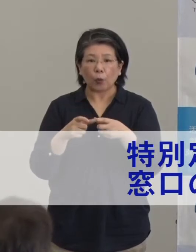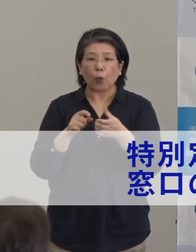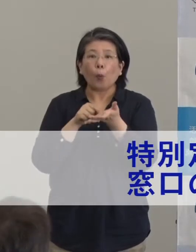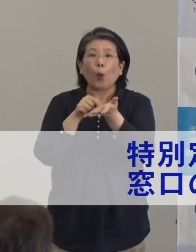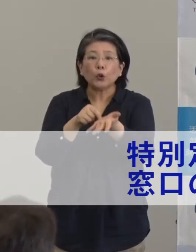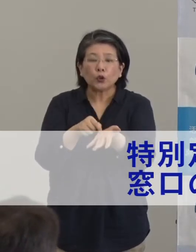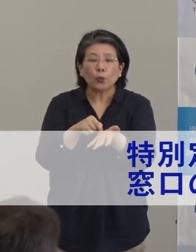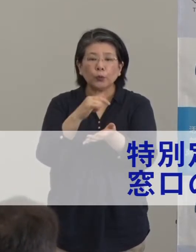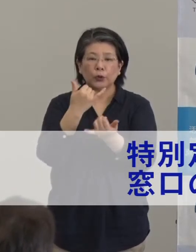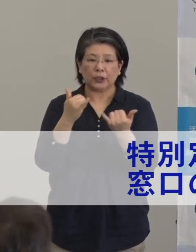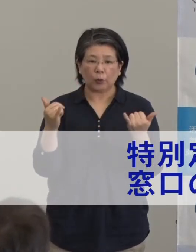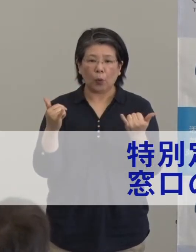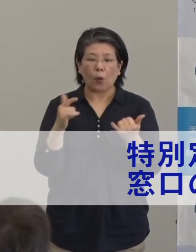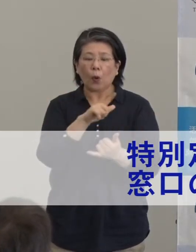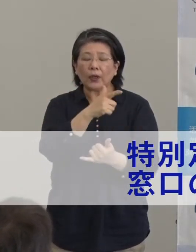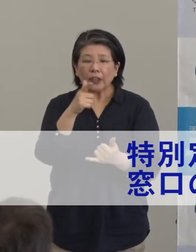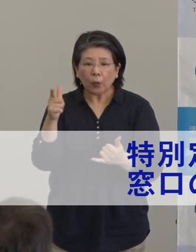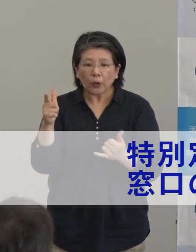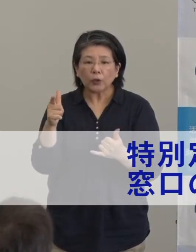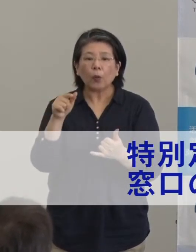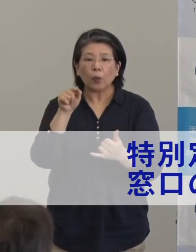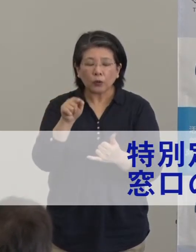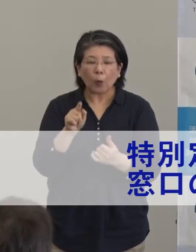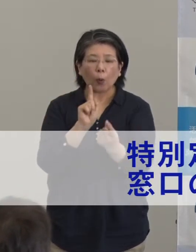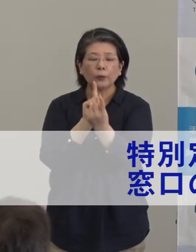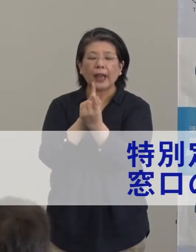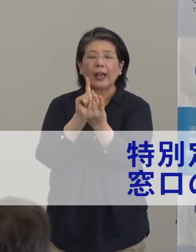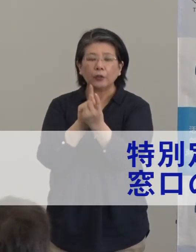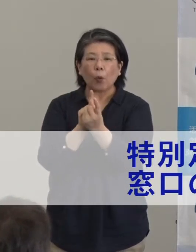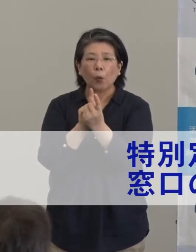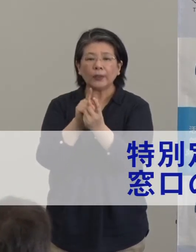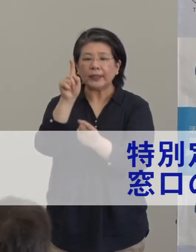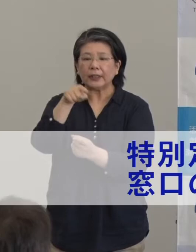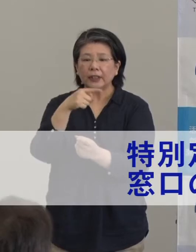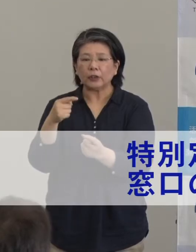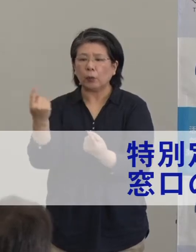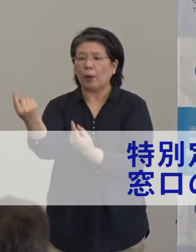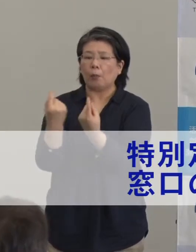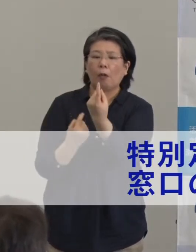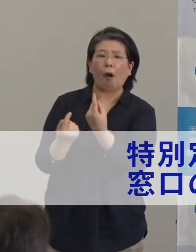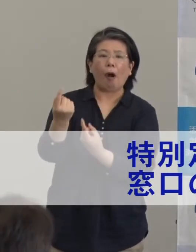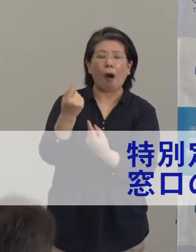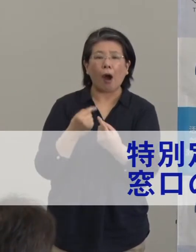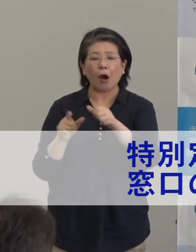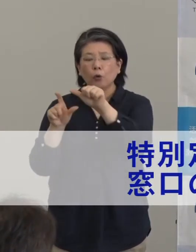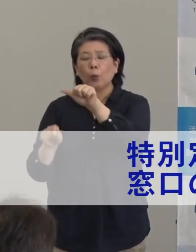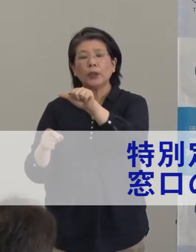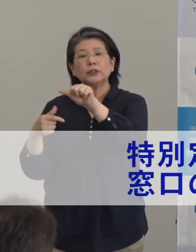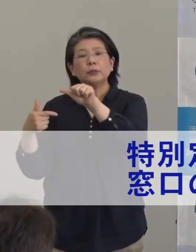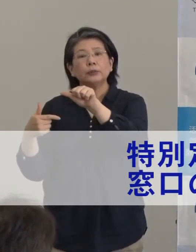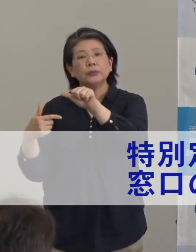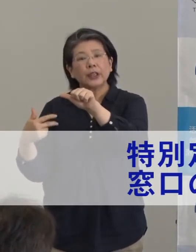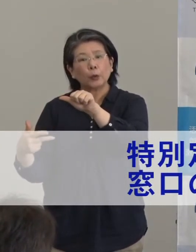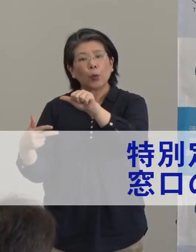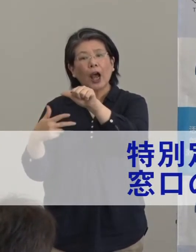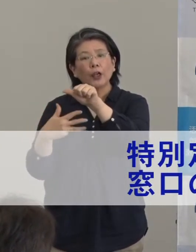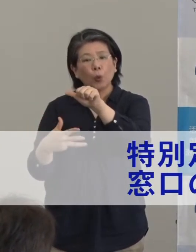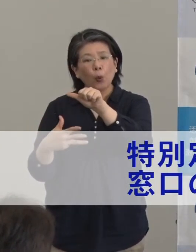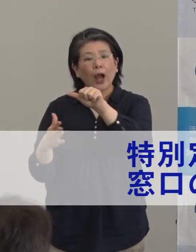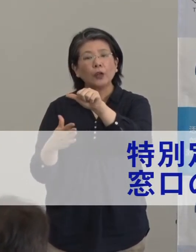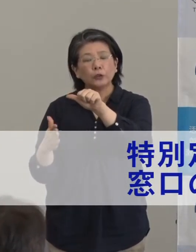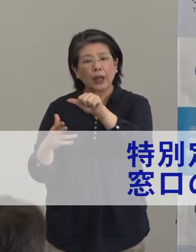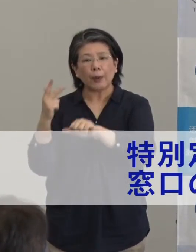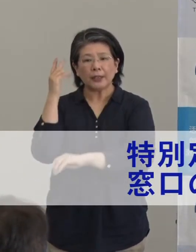そこに結構殺到と言ったらおかしいですけど、7日とか8日、あるいは昨日あたりは結構たくさ